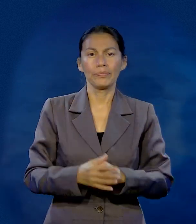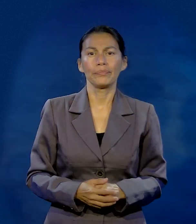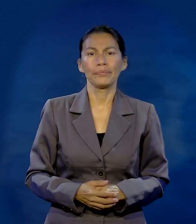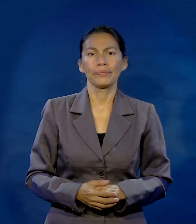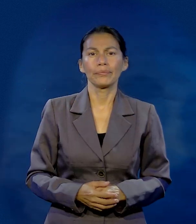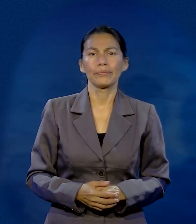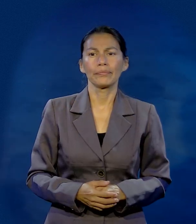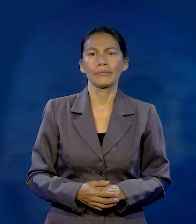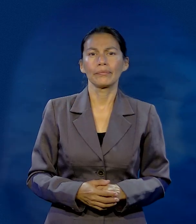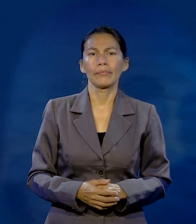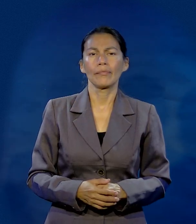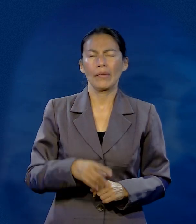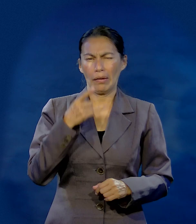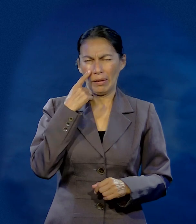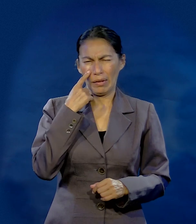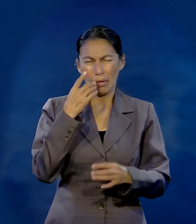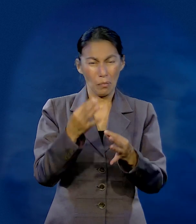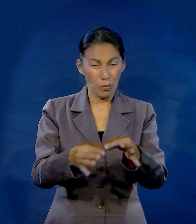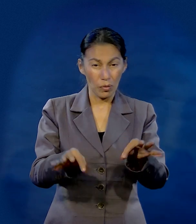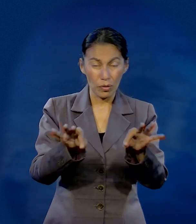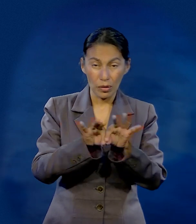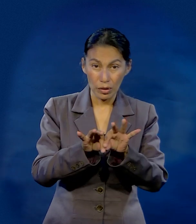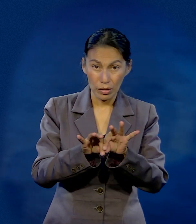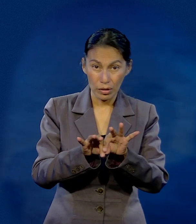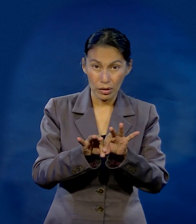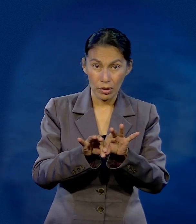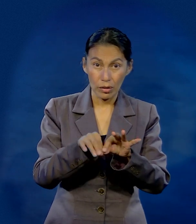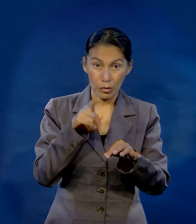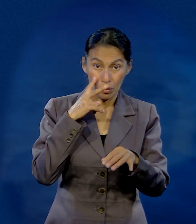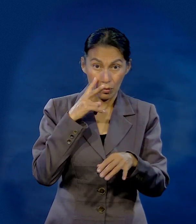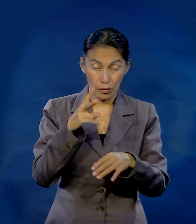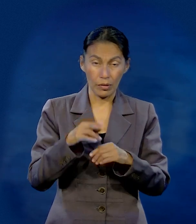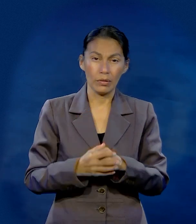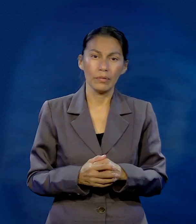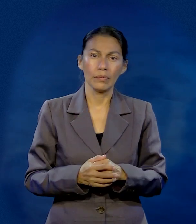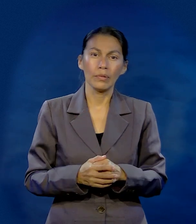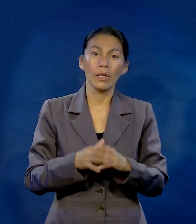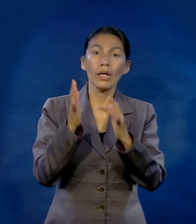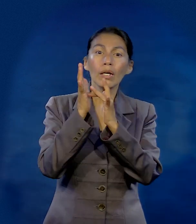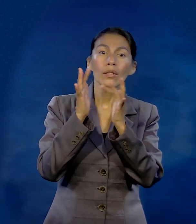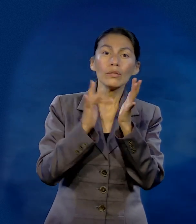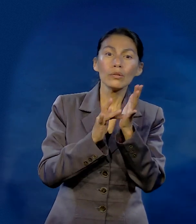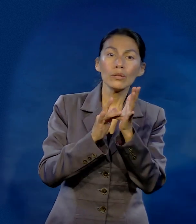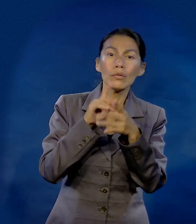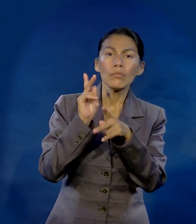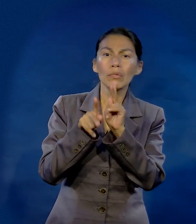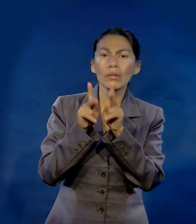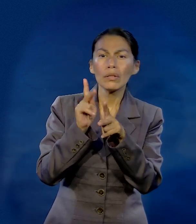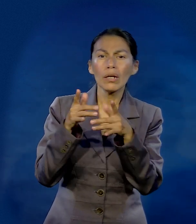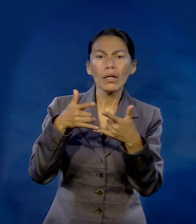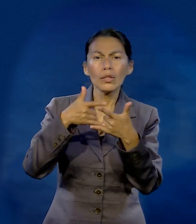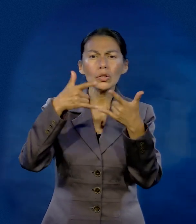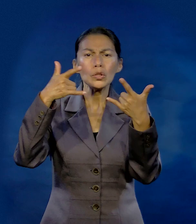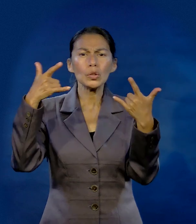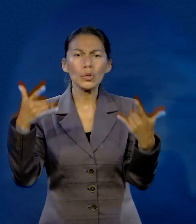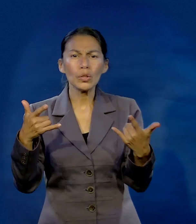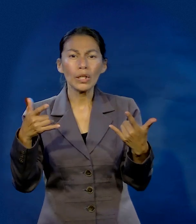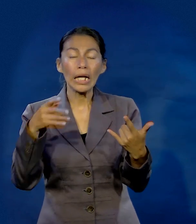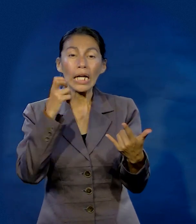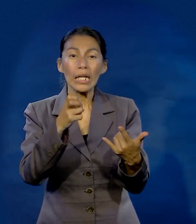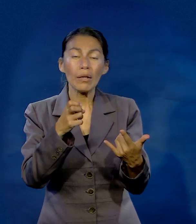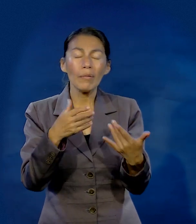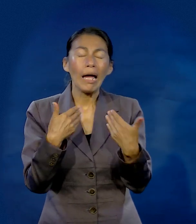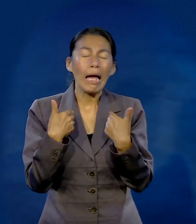indignó a Jesús esta respuesta que no se quedó ahí es esa esa petición que no se quedó con esa corta respuesta